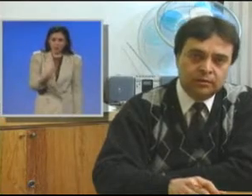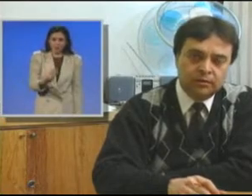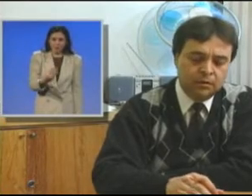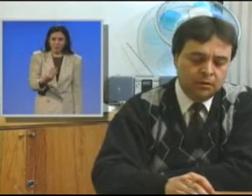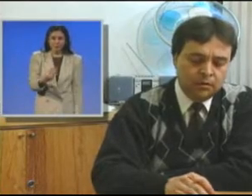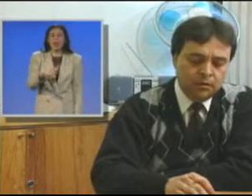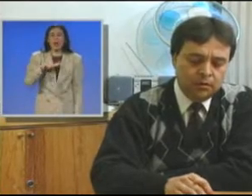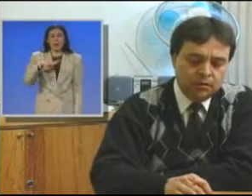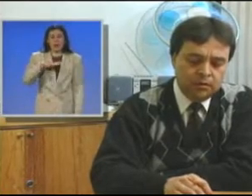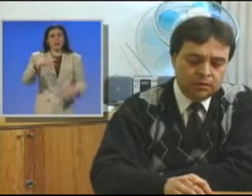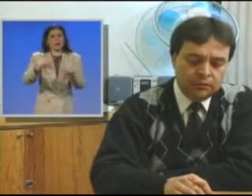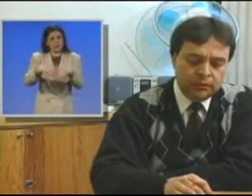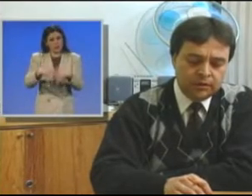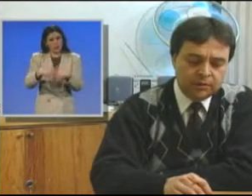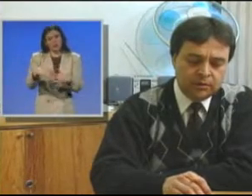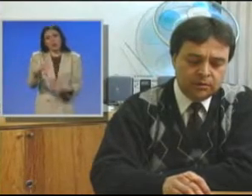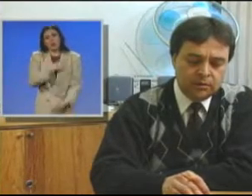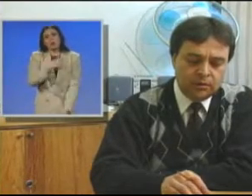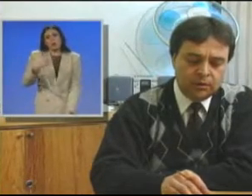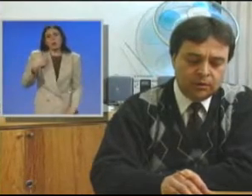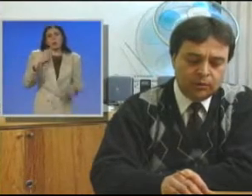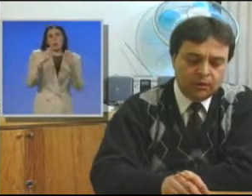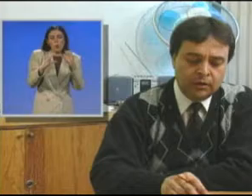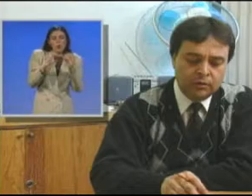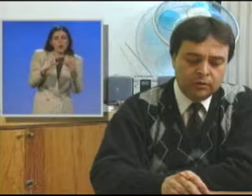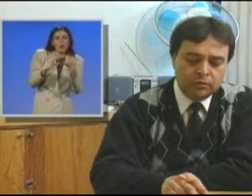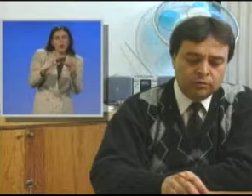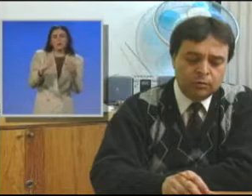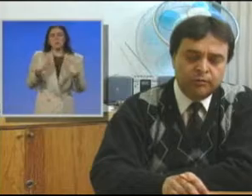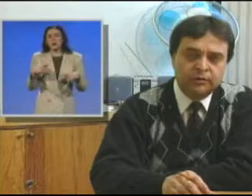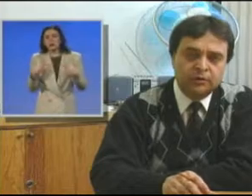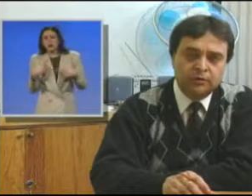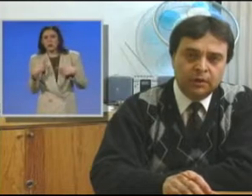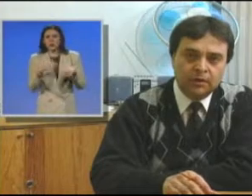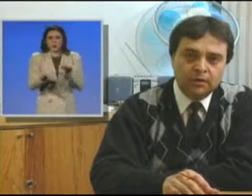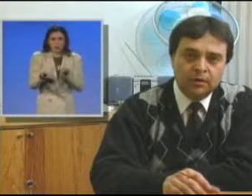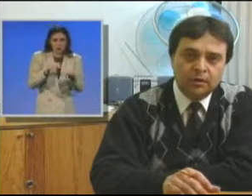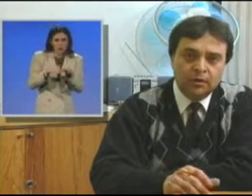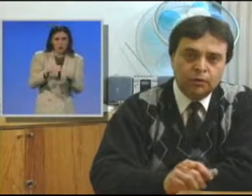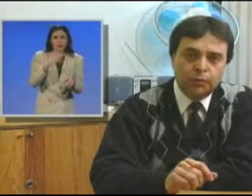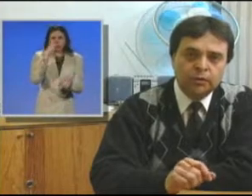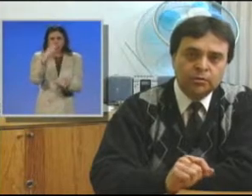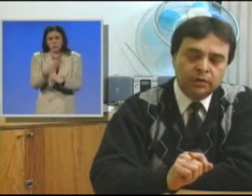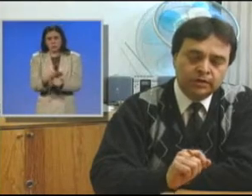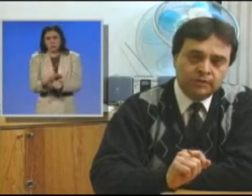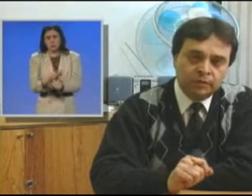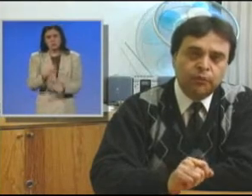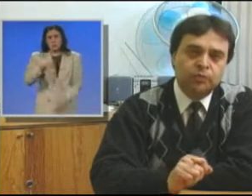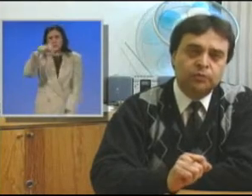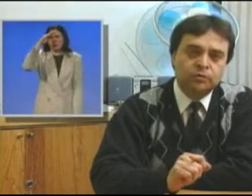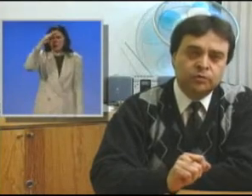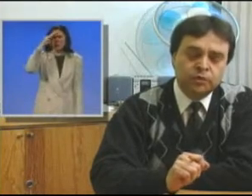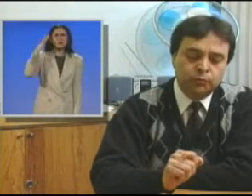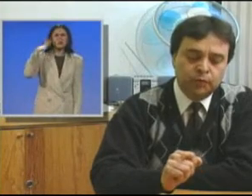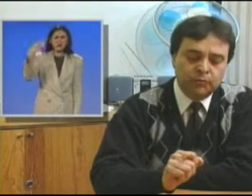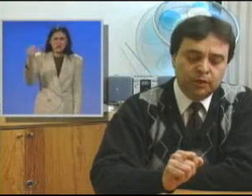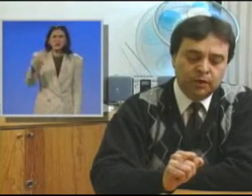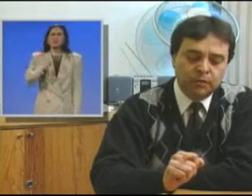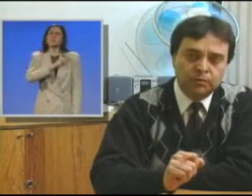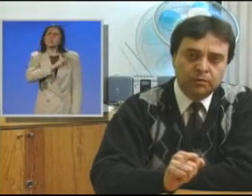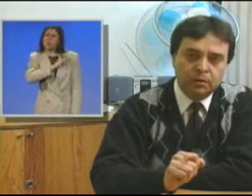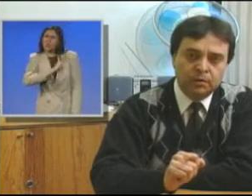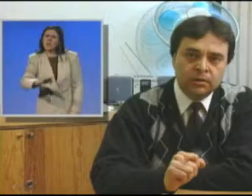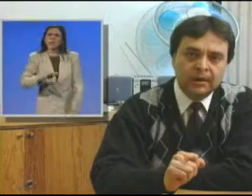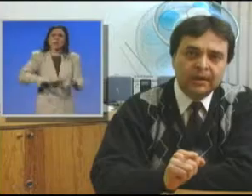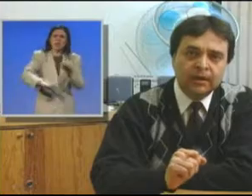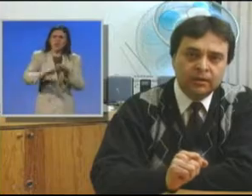calidad. Las empresas tienen que cuidar su competitividad y yo pienso que este tipo de personas pueden manejar